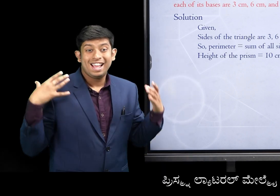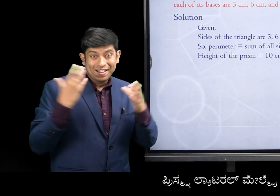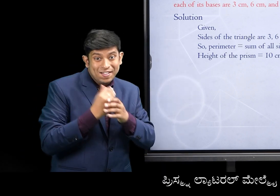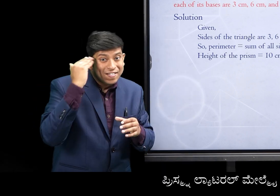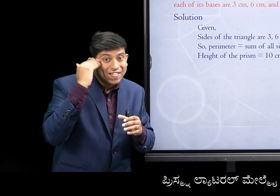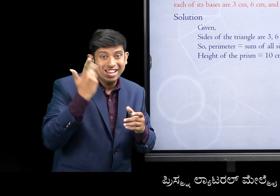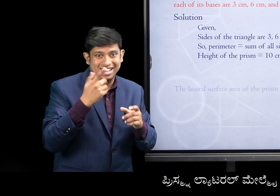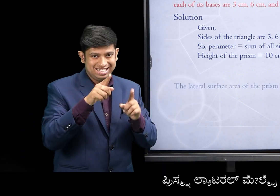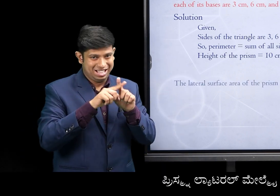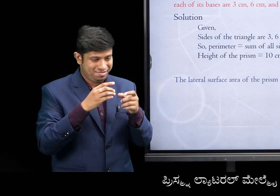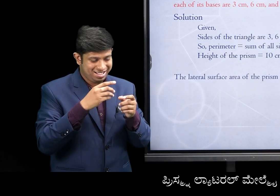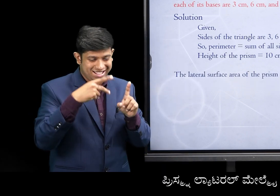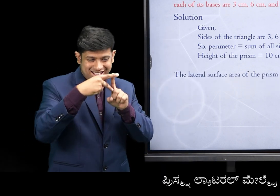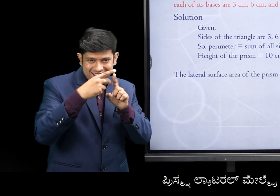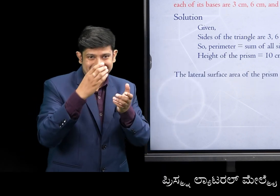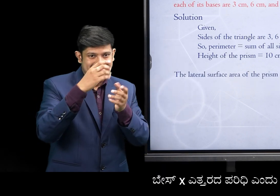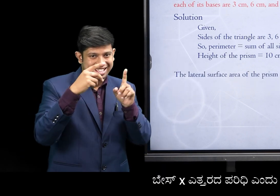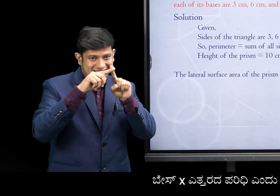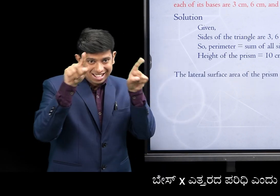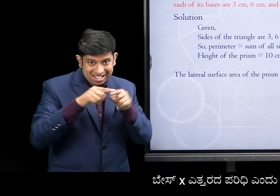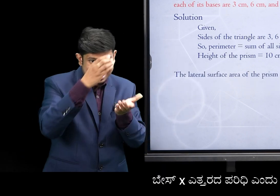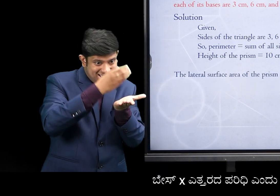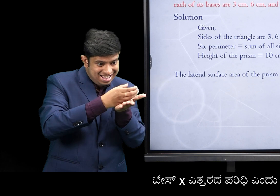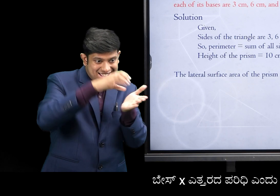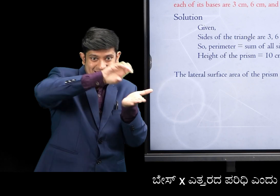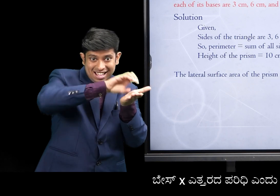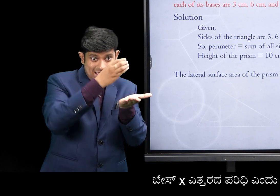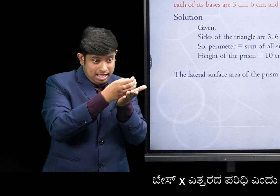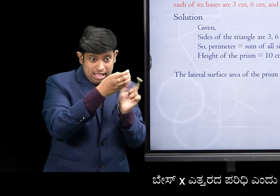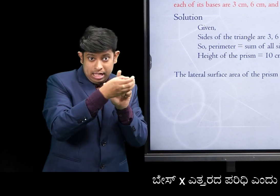ಪ್ರಿಸಂನ ಲ್ಯಾಟರಲ್ ಮೇಲ್ಮೈ ವಿಸ್ತೀರ್ಣ ಇಸ್ ಈಕ್ವಲ್ ಟು ಬೇಸ್ ಇಂಟು ಎತ್ತರದ ಪರಿಧಿ ಎಂದು ನಮಗೆ ತಿಳಿದಿದೆ.